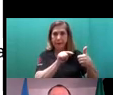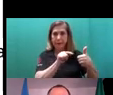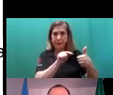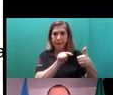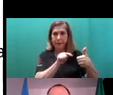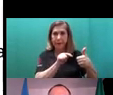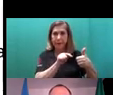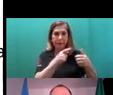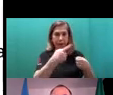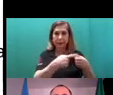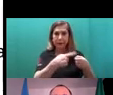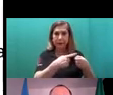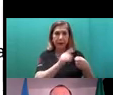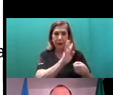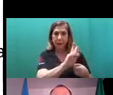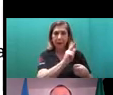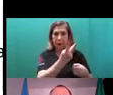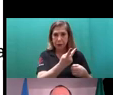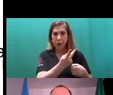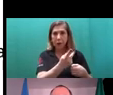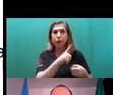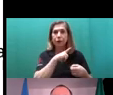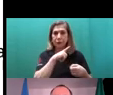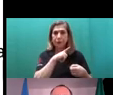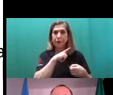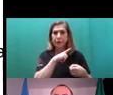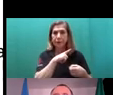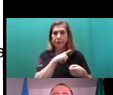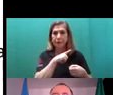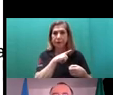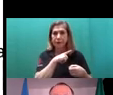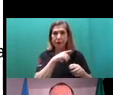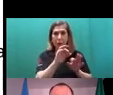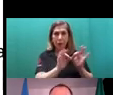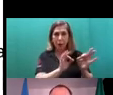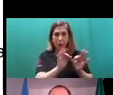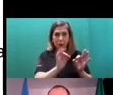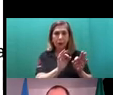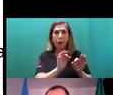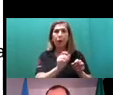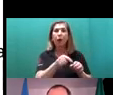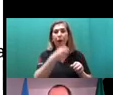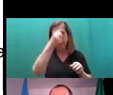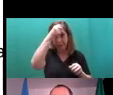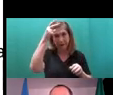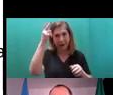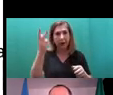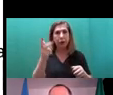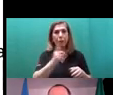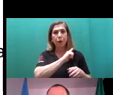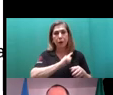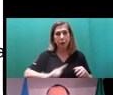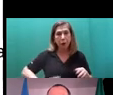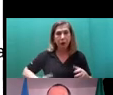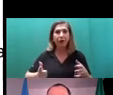das cidades como Belo Horizonte, um grande exemplo, ter órganos de governança, sim? Como os